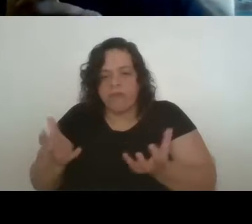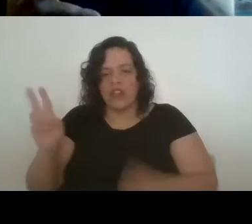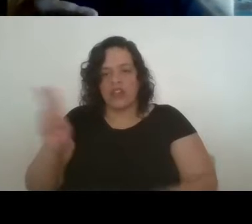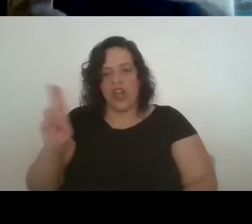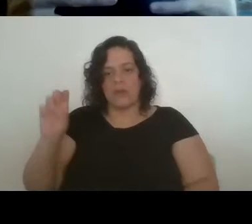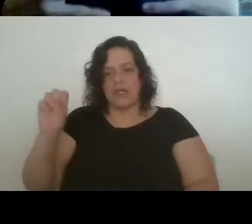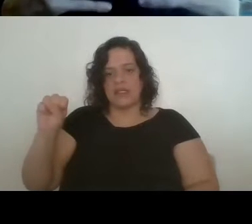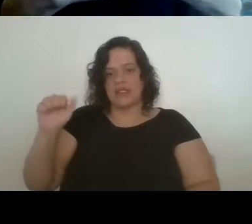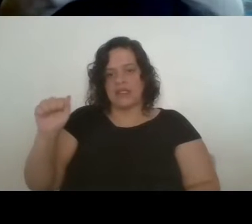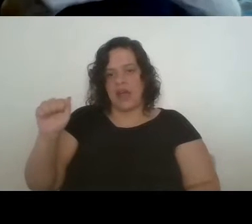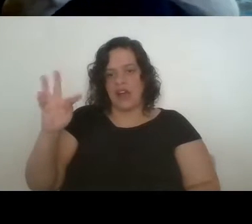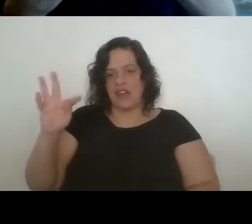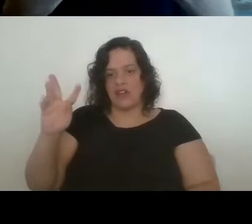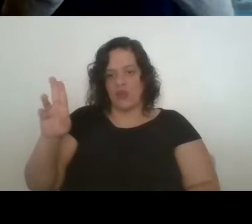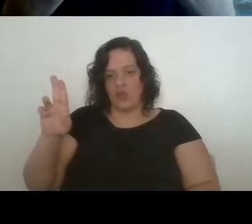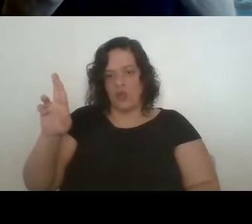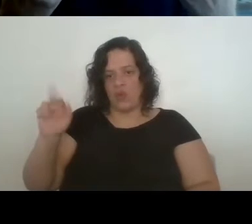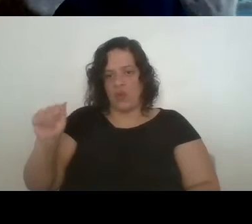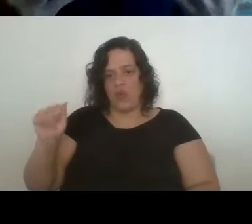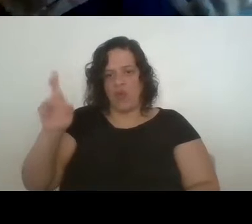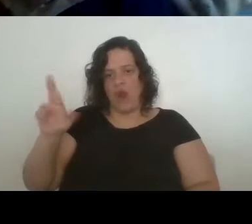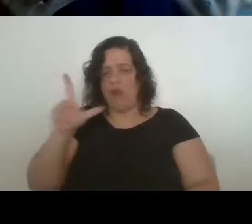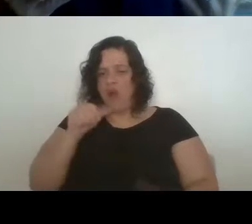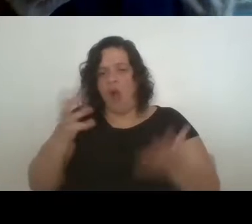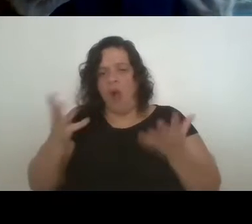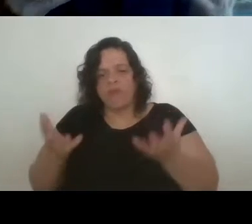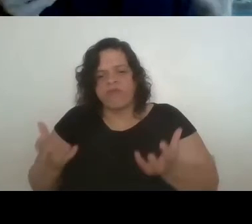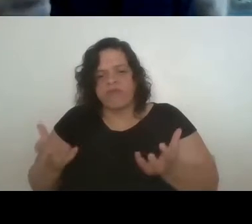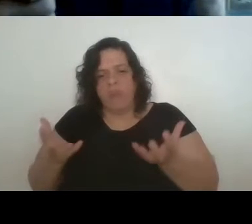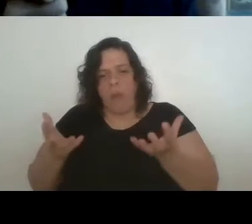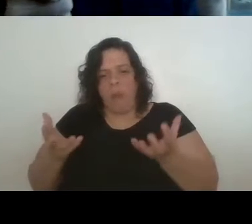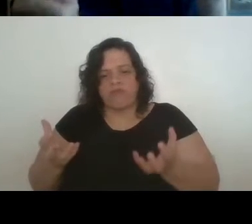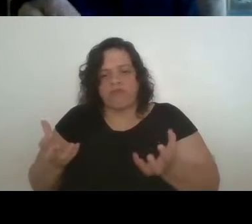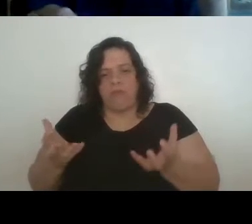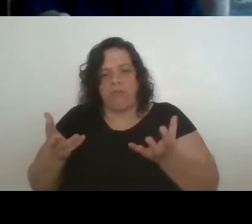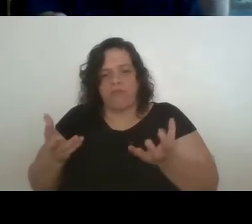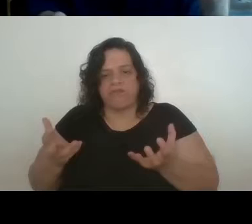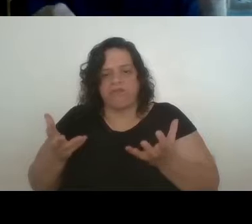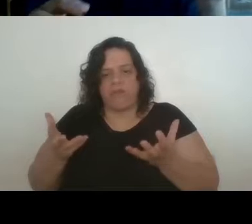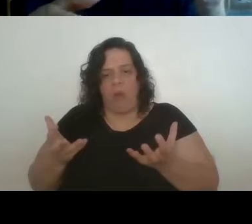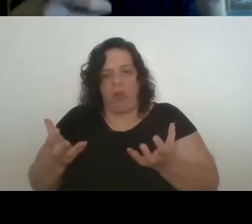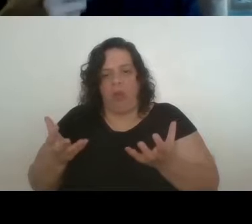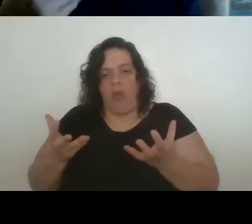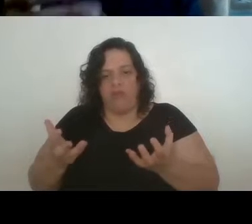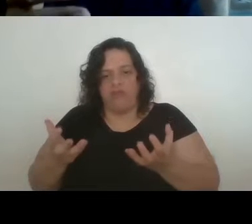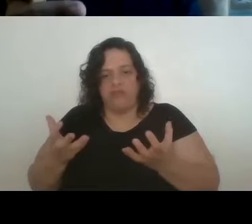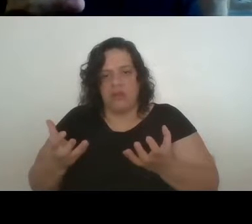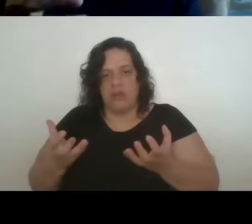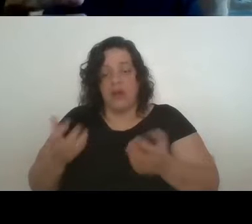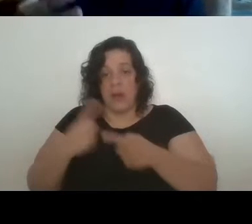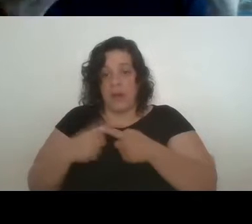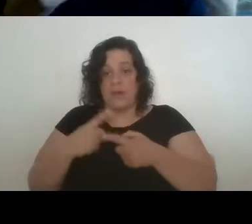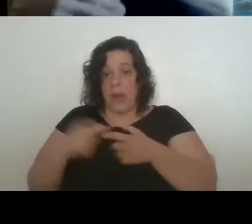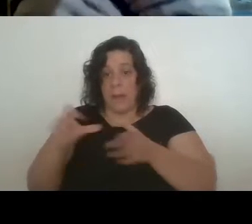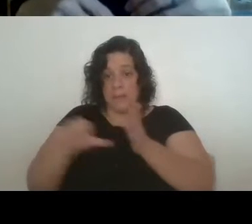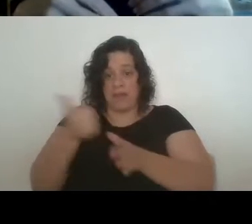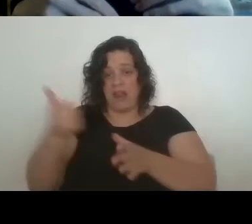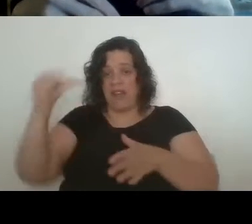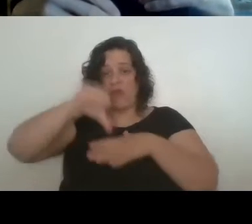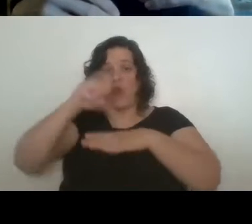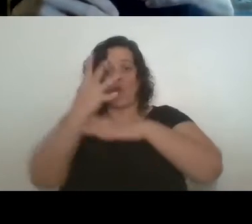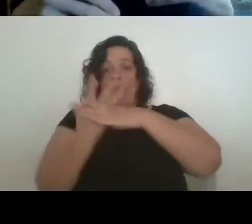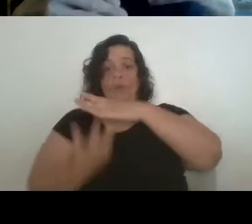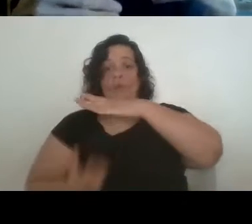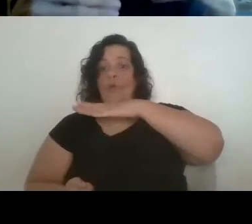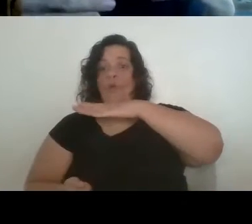em que ele começa a apresentar resistência à infiltração. Quando você coloca a água a primeira vez no buraco, a água infiltra